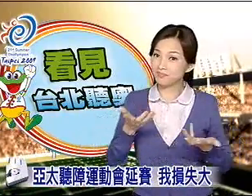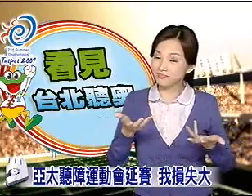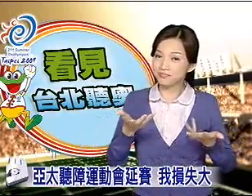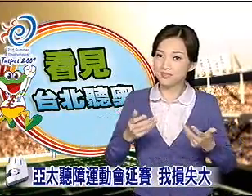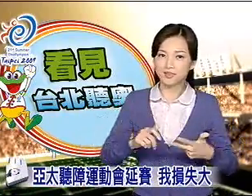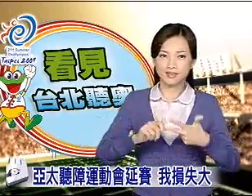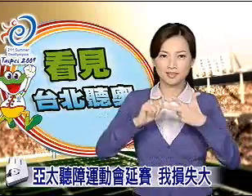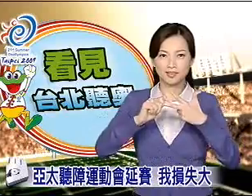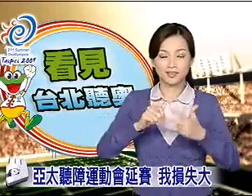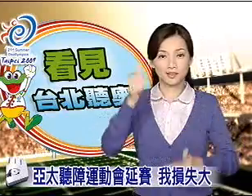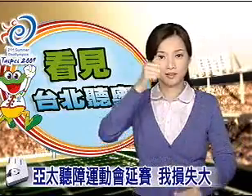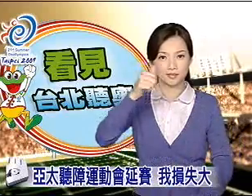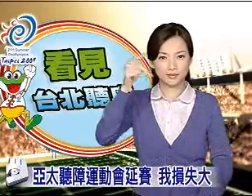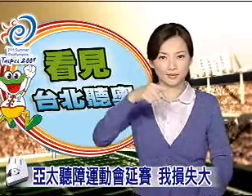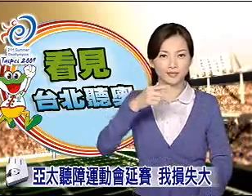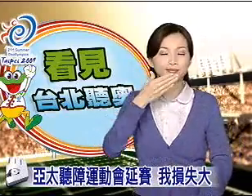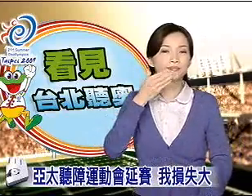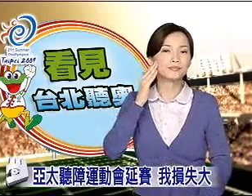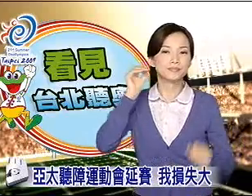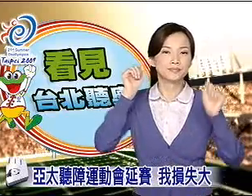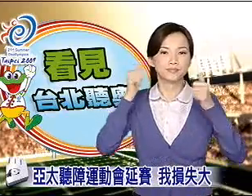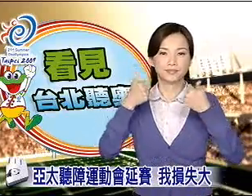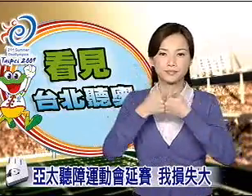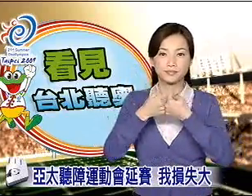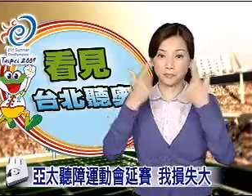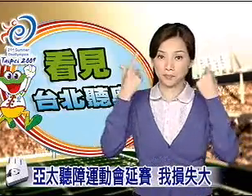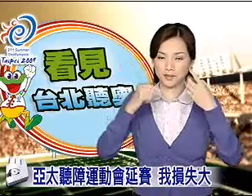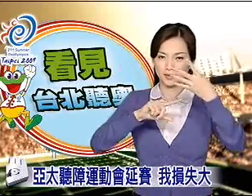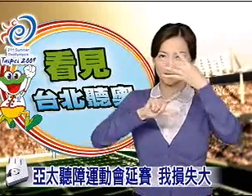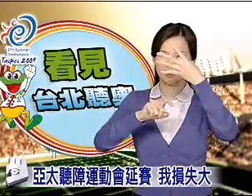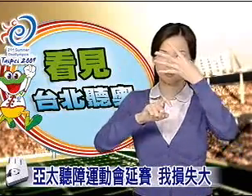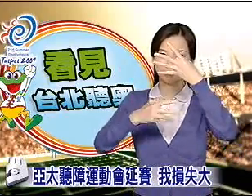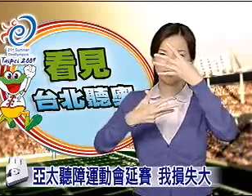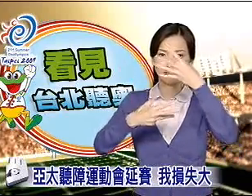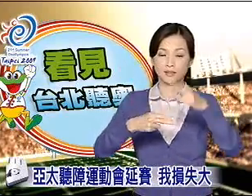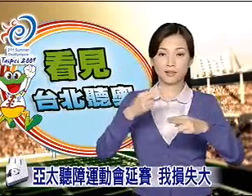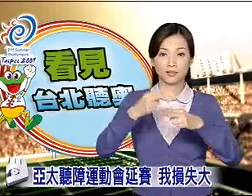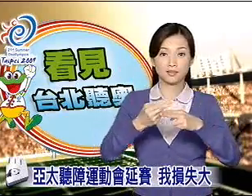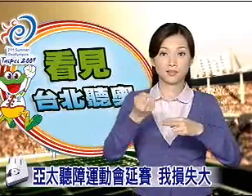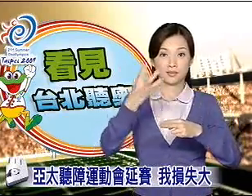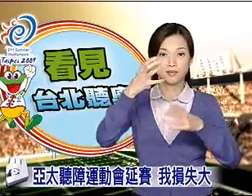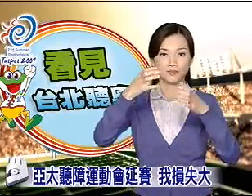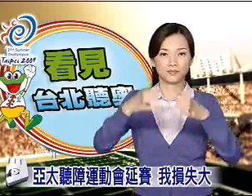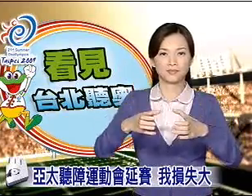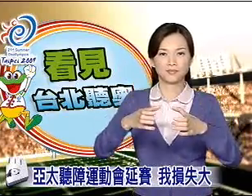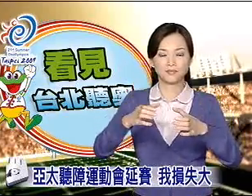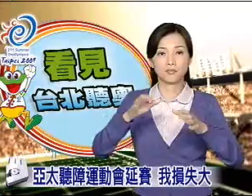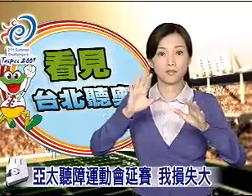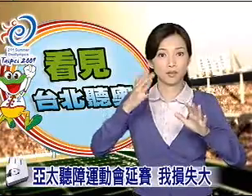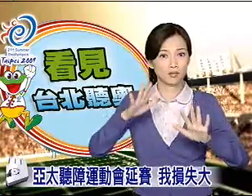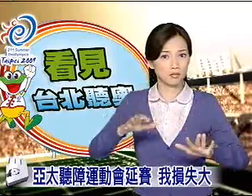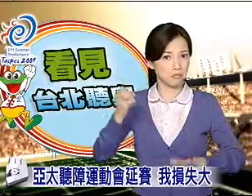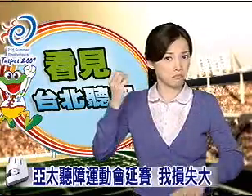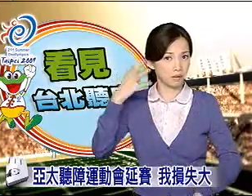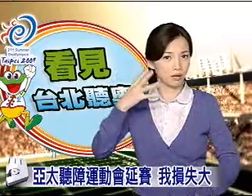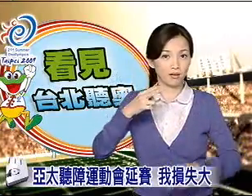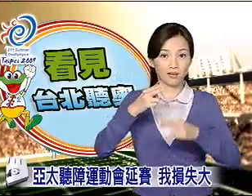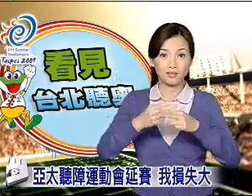太听障运动会，原本预定在这个月18号在科威特登场，不过现在却传出科威